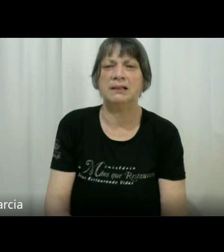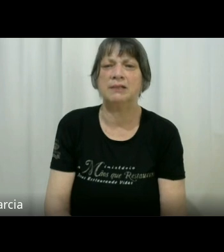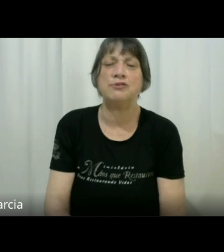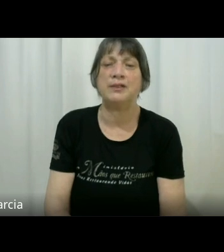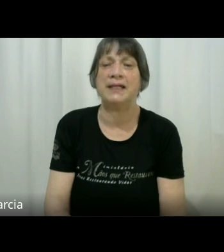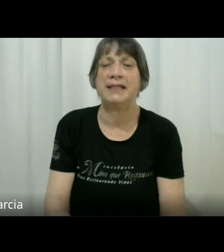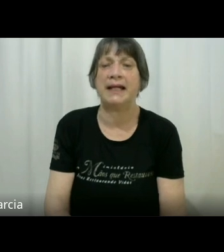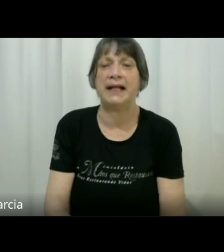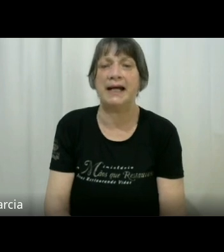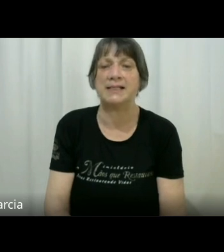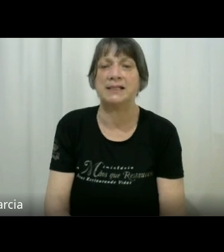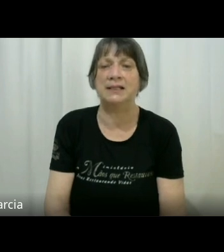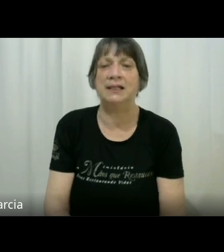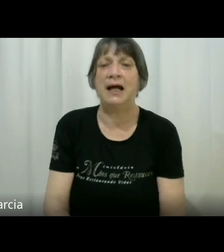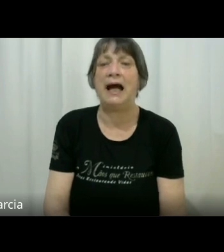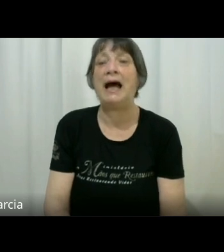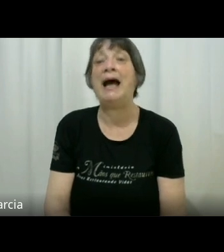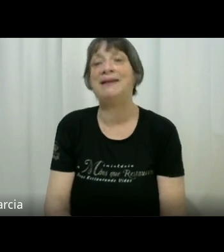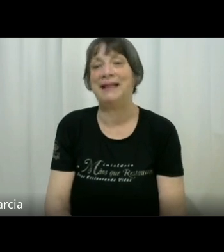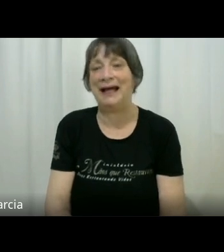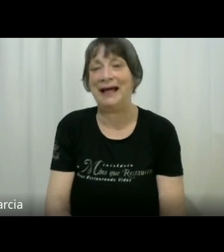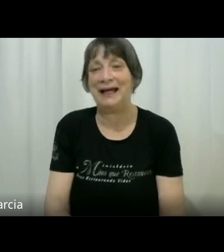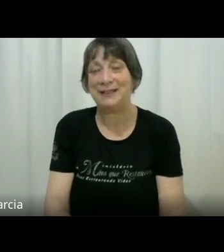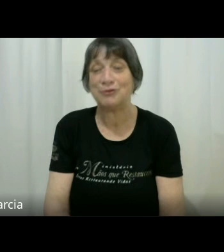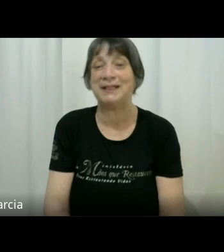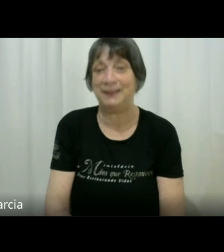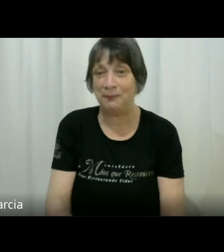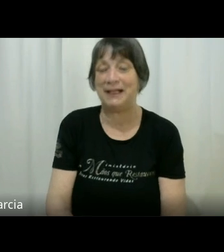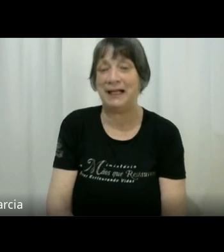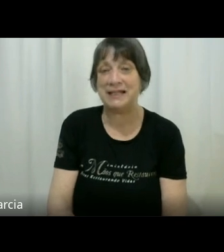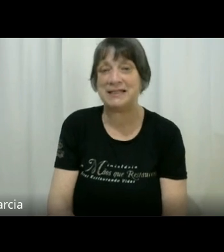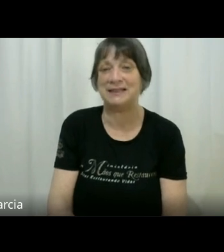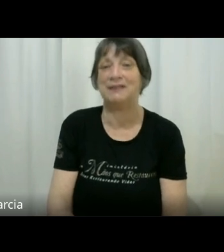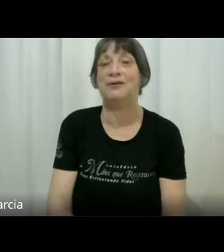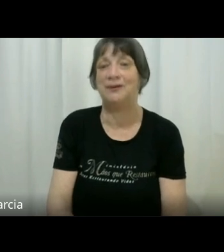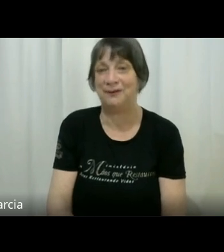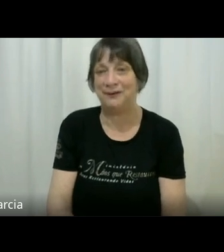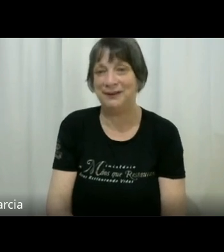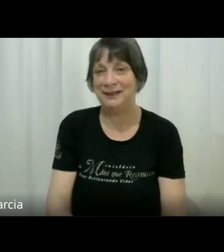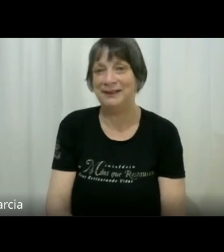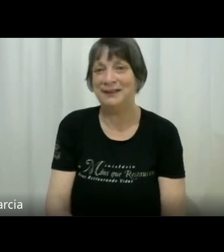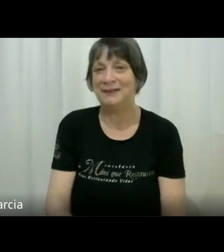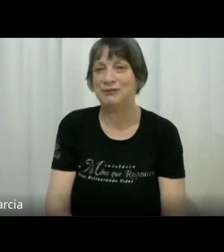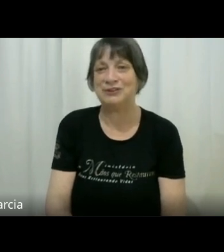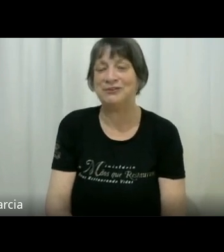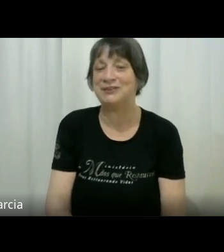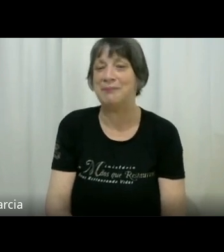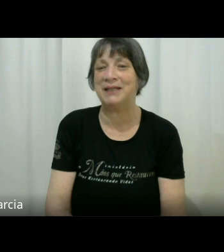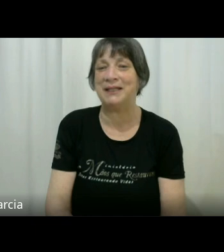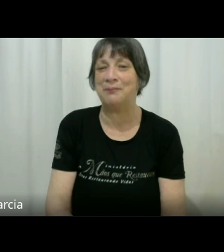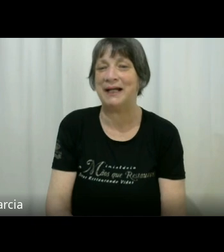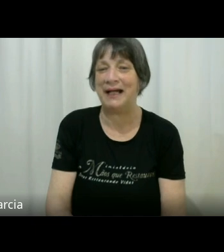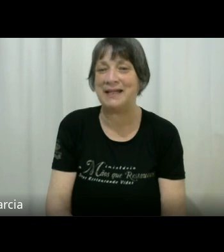casa. Eu não sei o que é casa. Tá, isso aqui é uma casa? Você não